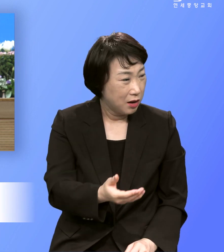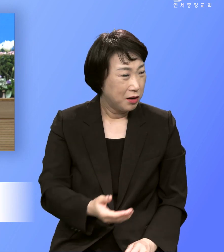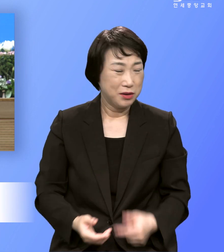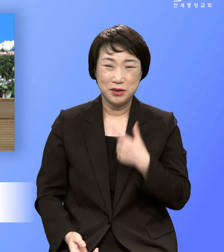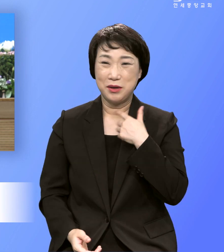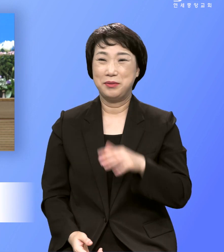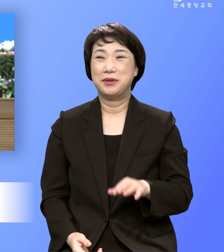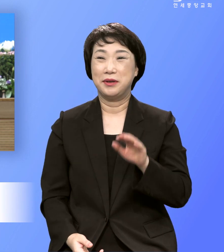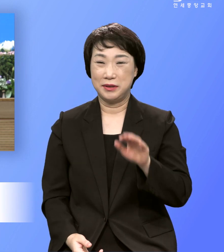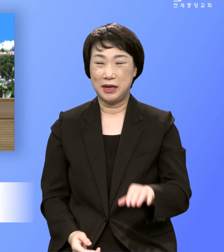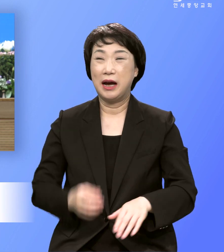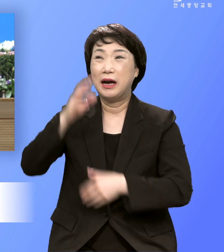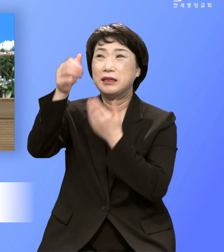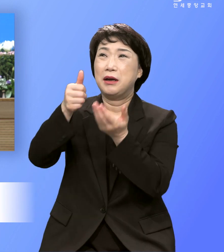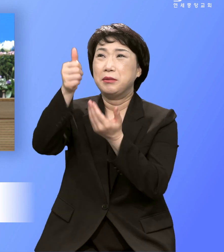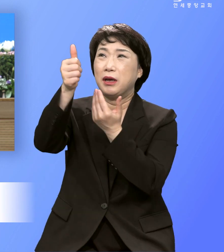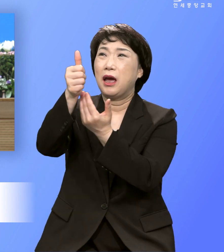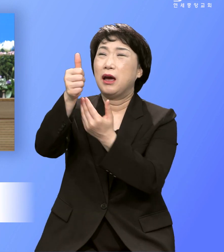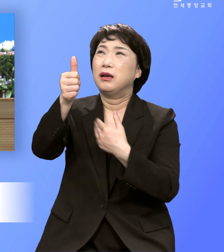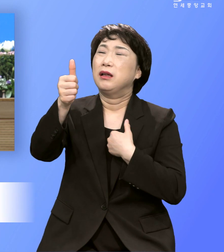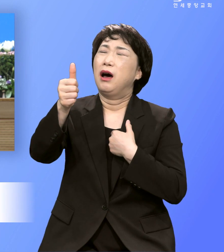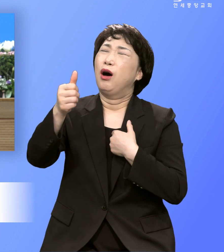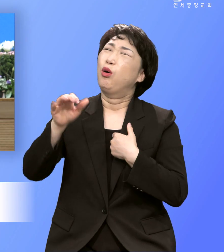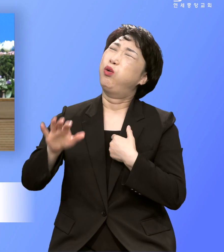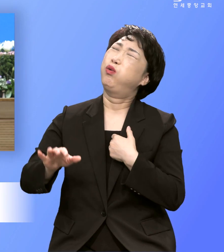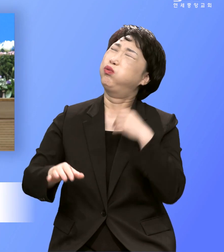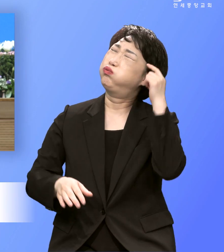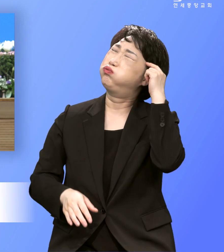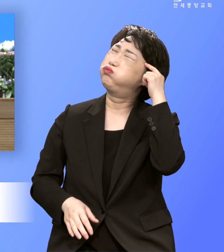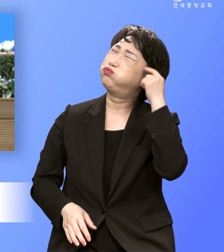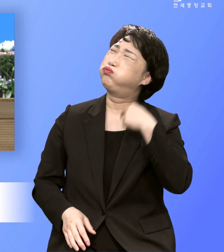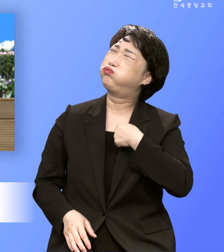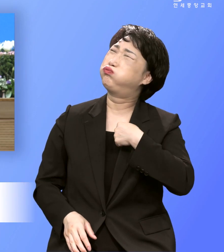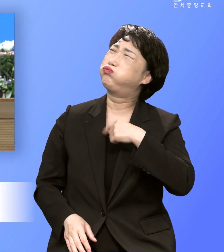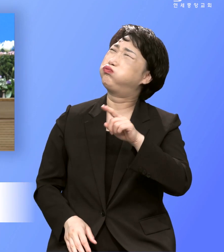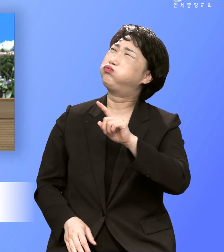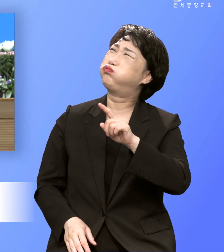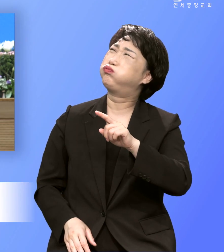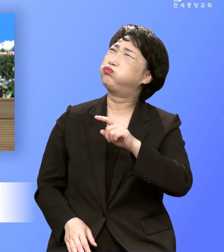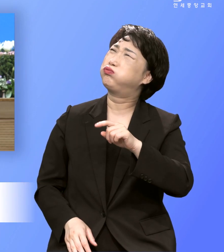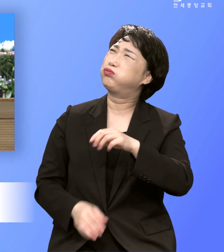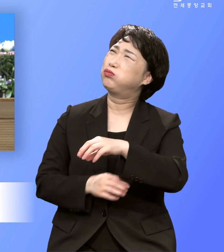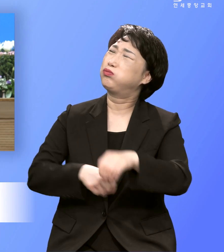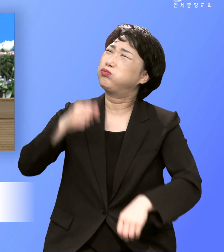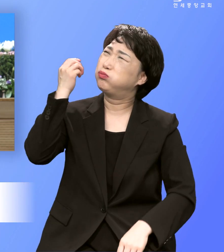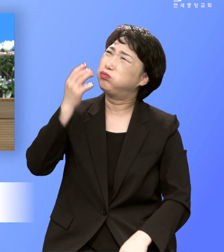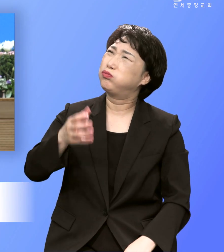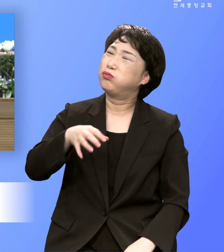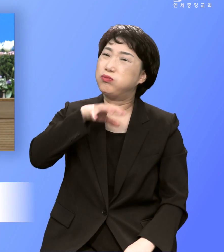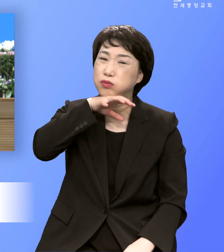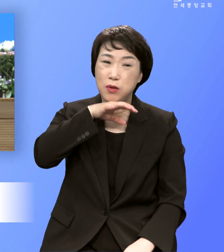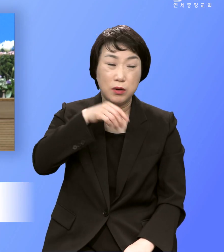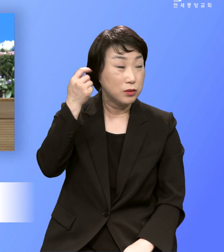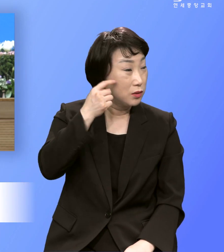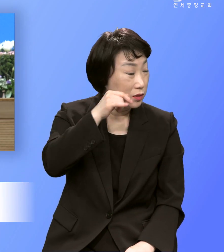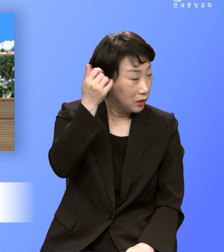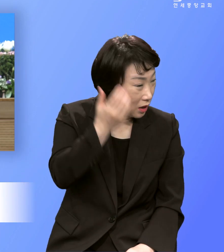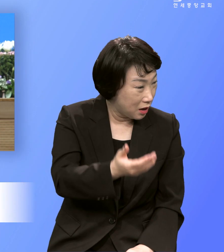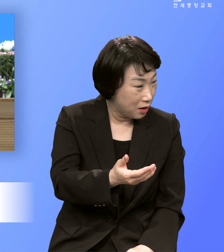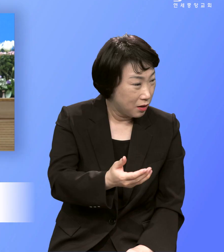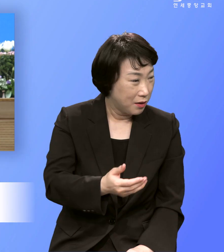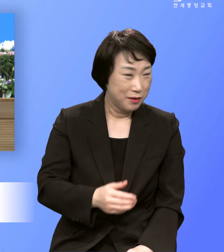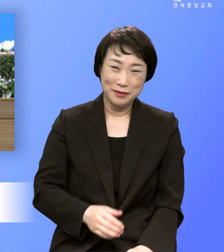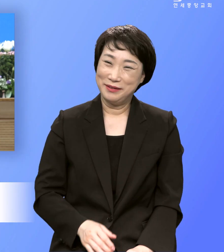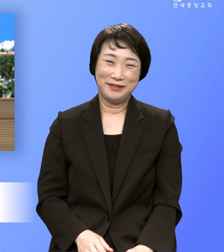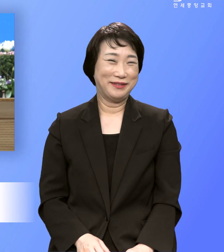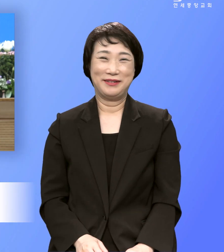하나님에 대해서 왜 나에게 이러십니까? 하고 반문하는 소리 들었니?